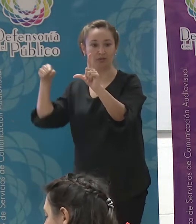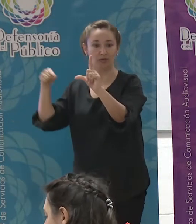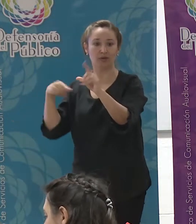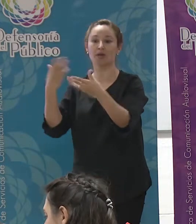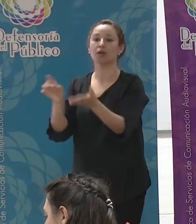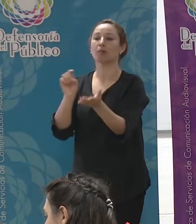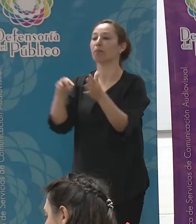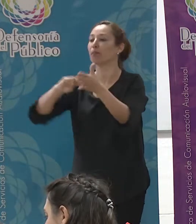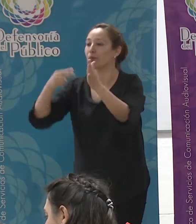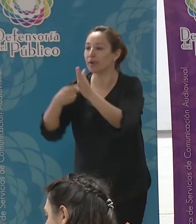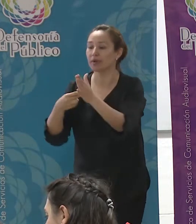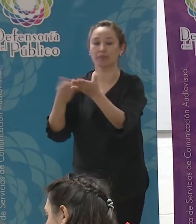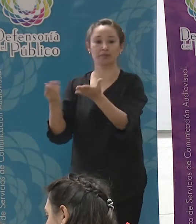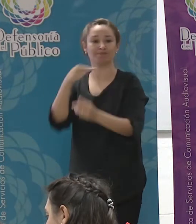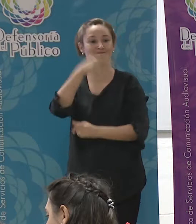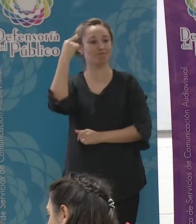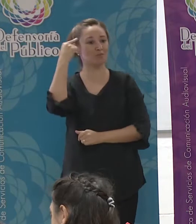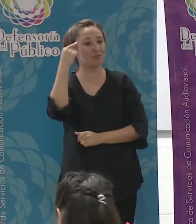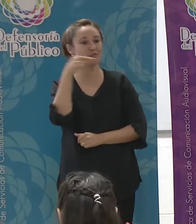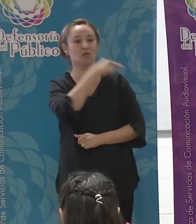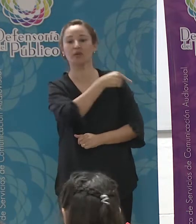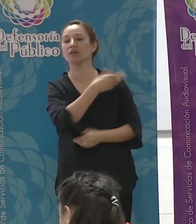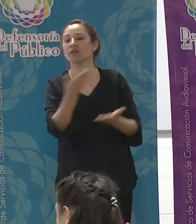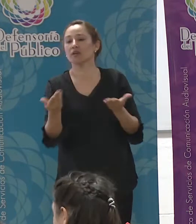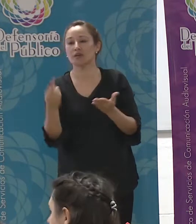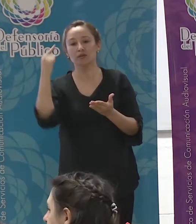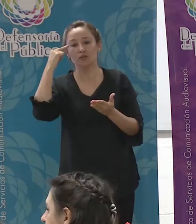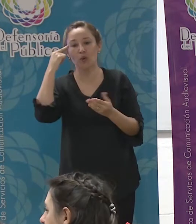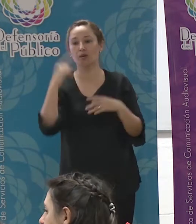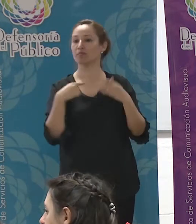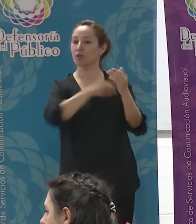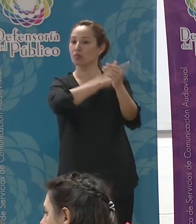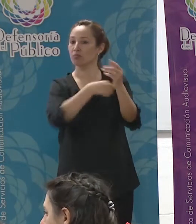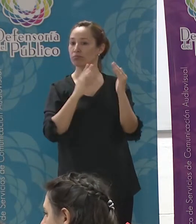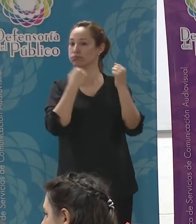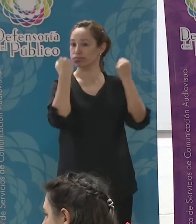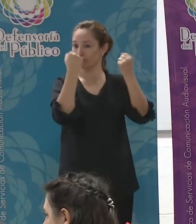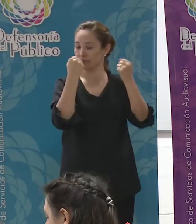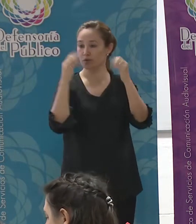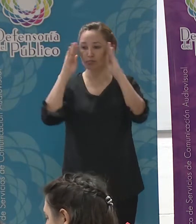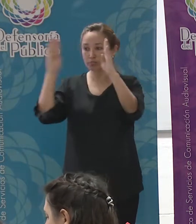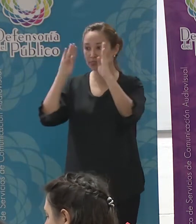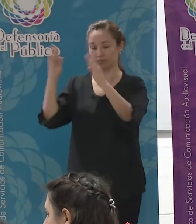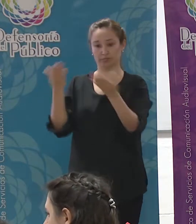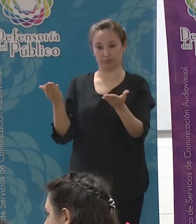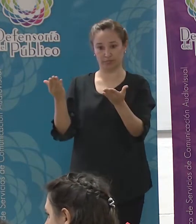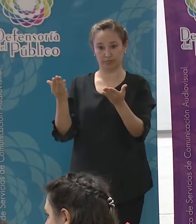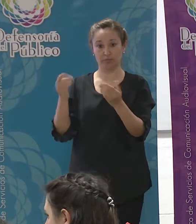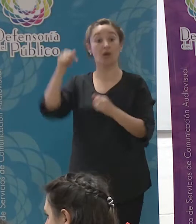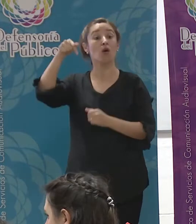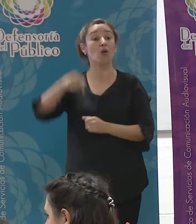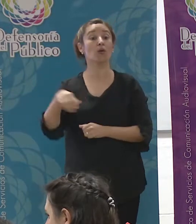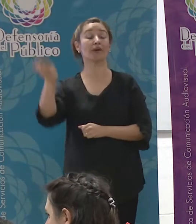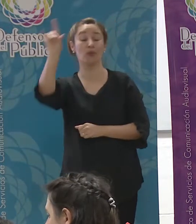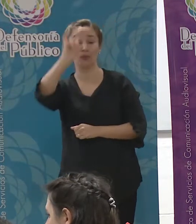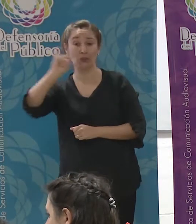nuevamente. Consideramos que esto deriva indefectiblemente en una concentración de poder económico e ideológico. Los medios